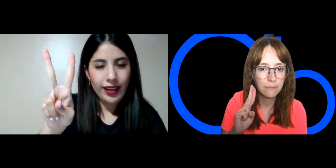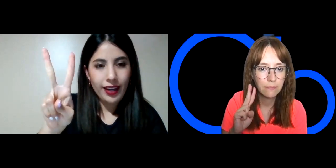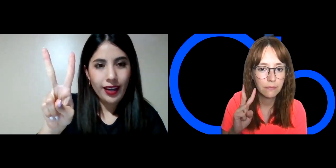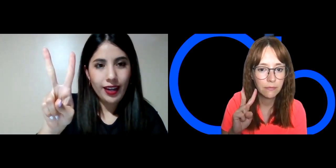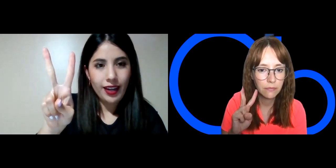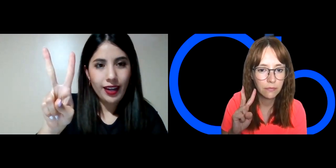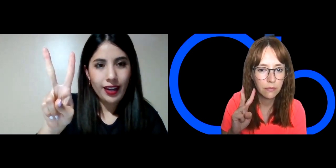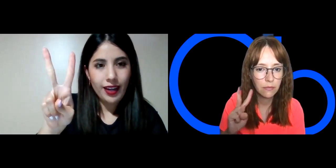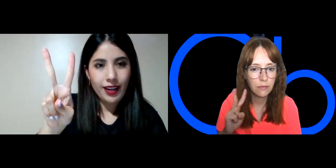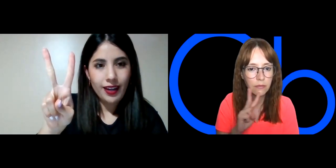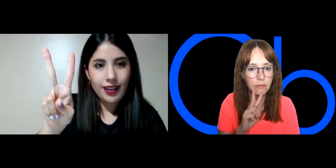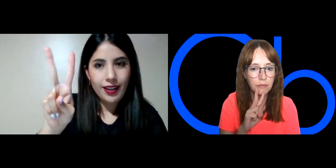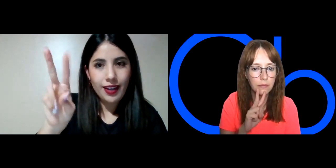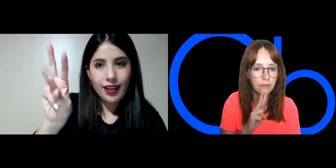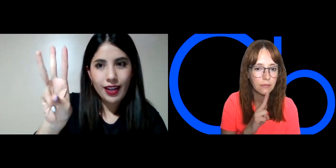V,